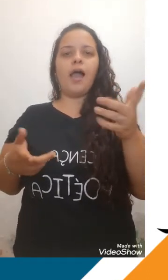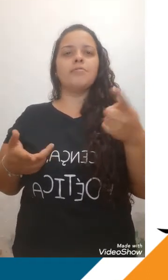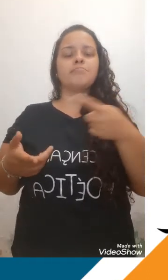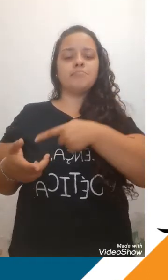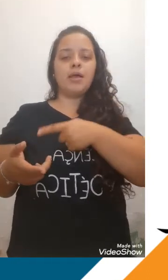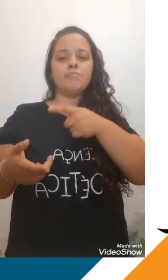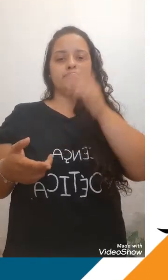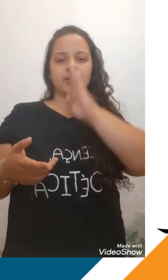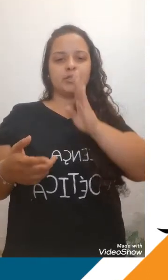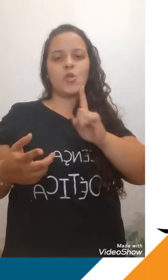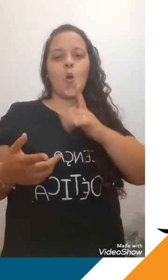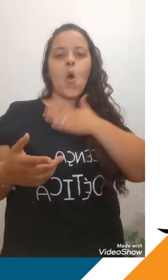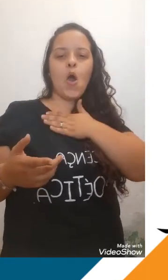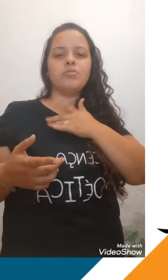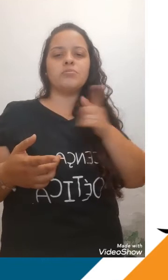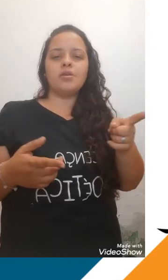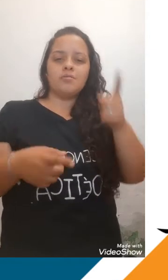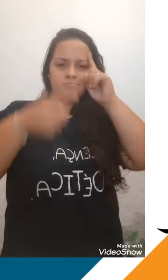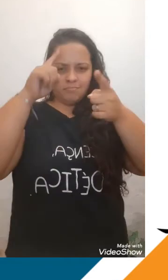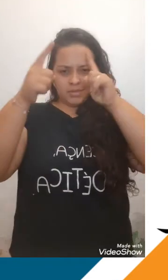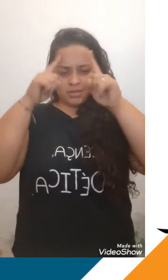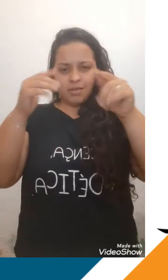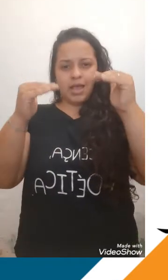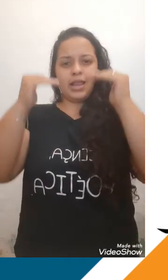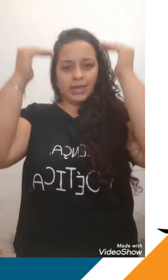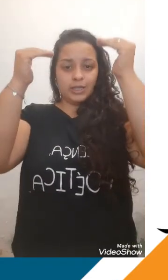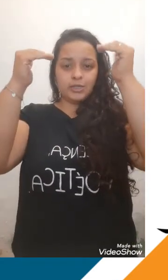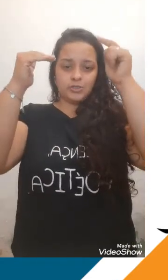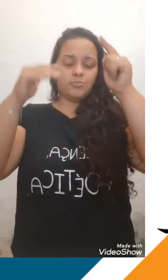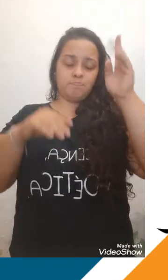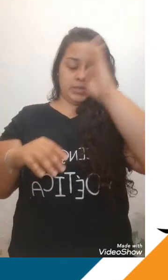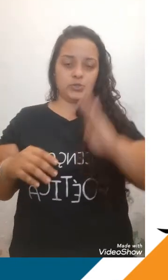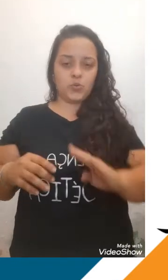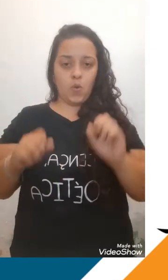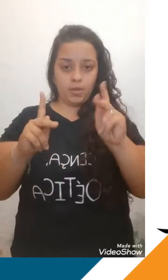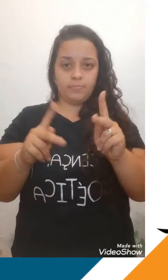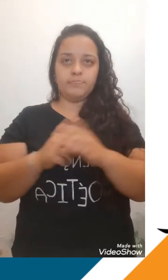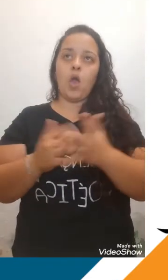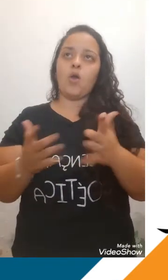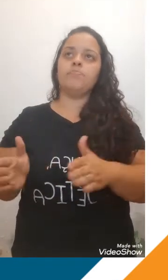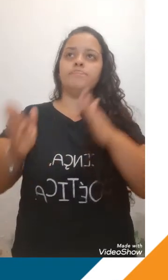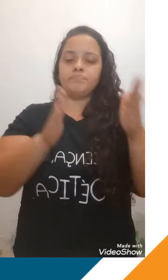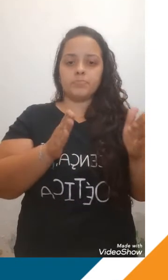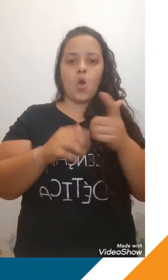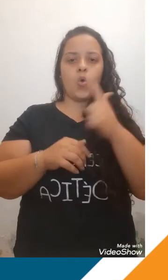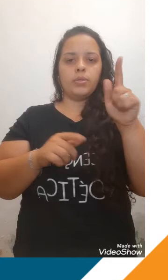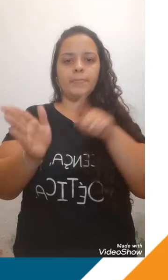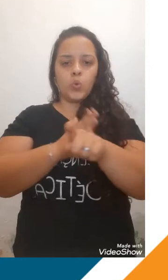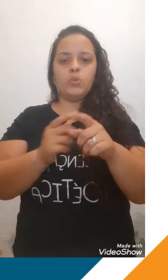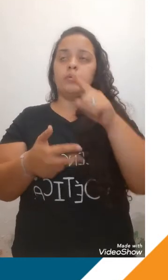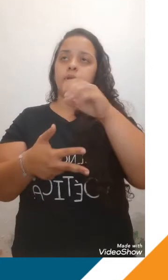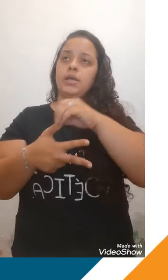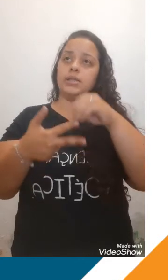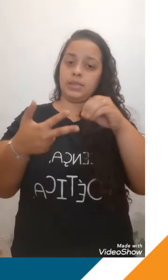de descontentamento para parte da elite política brasileira. Tudo bem? Vamos para a próxima.